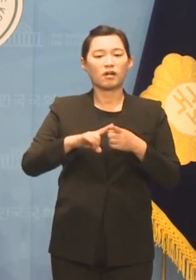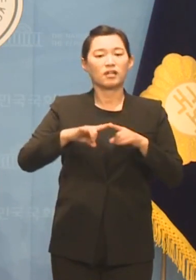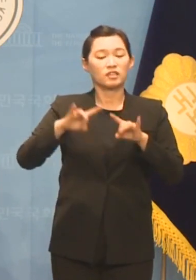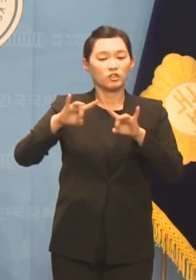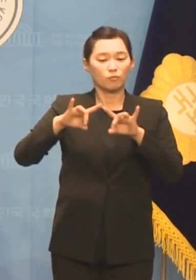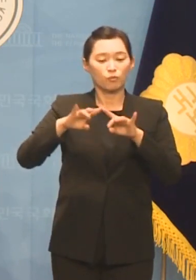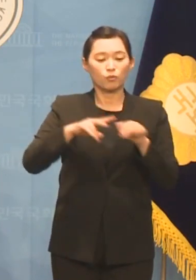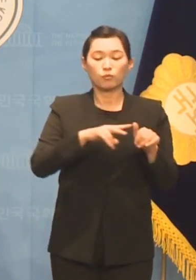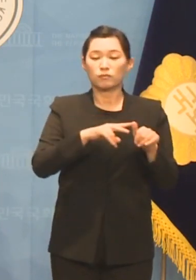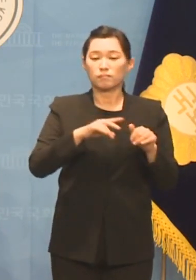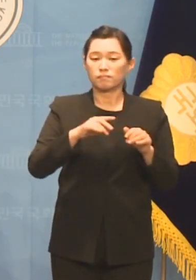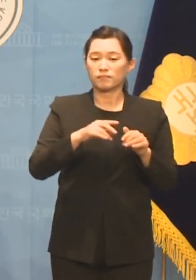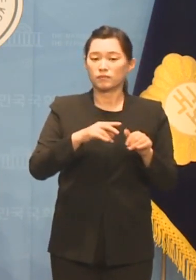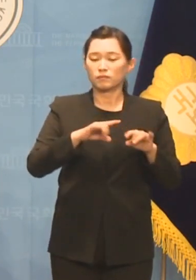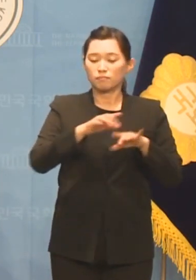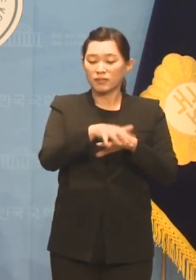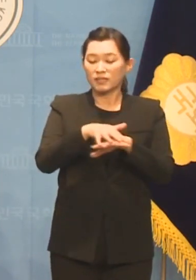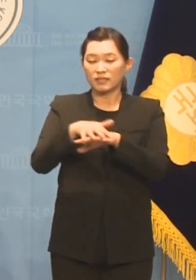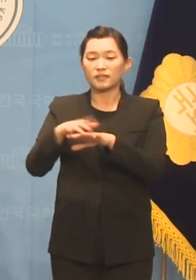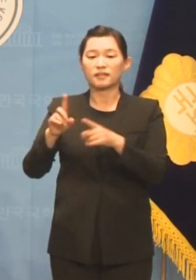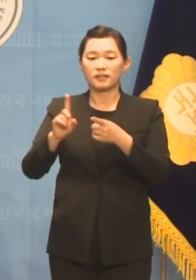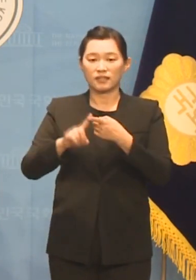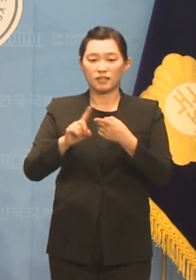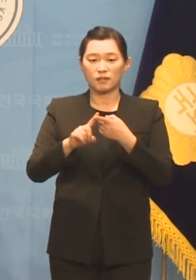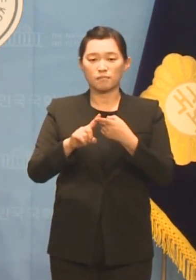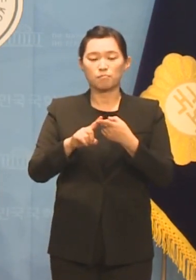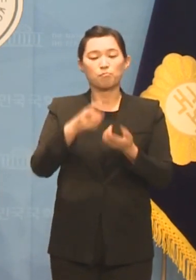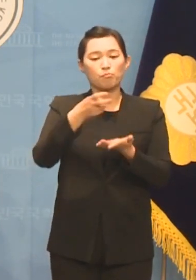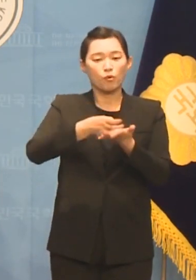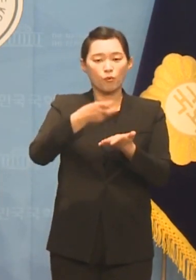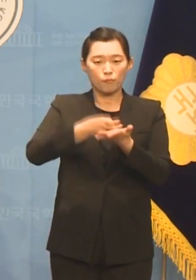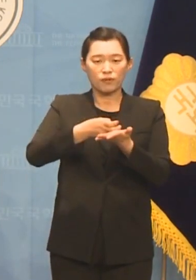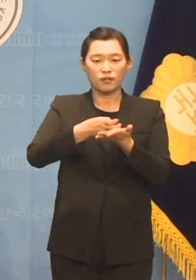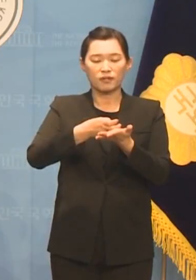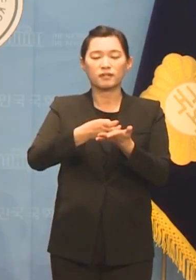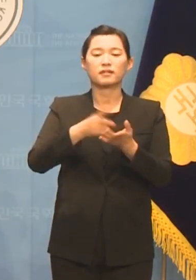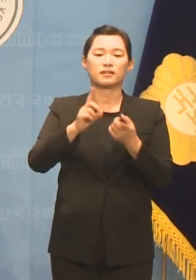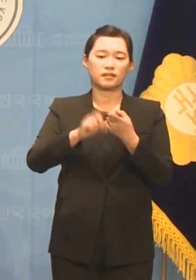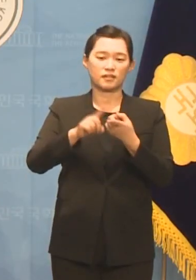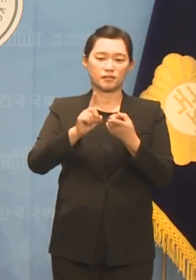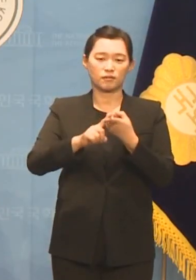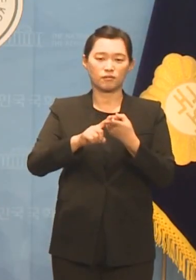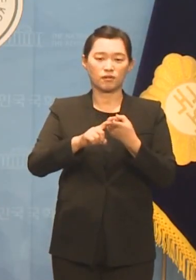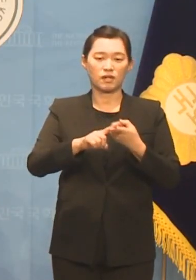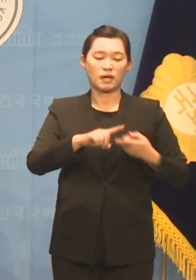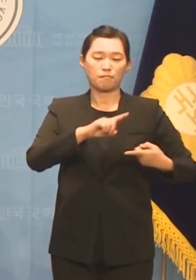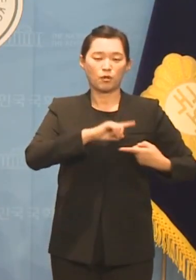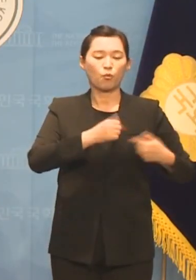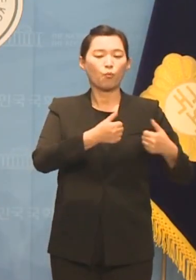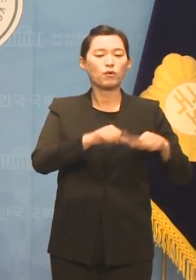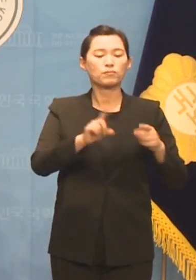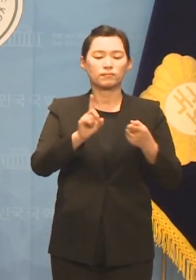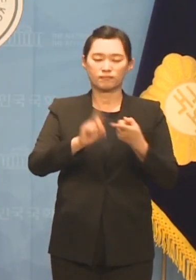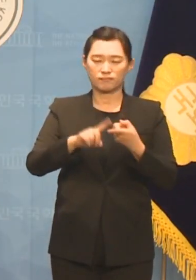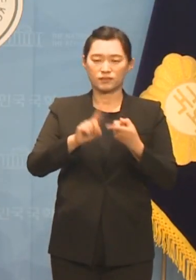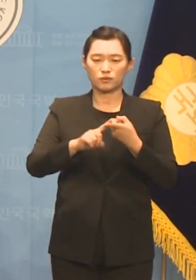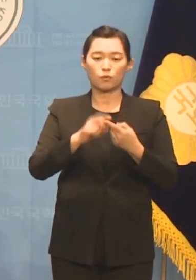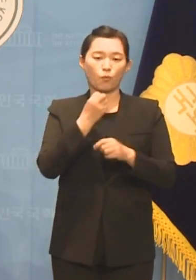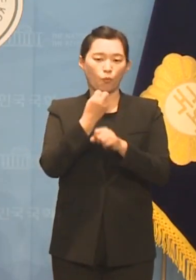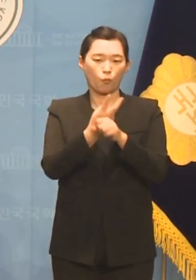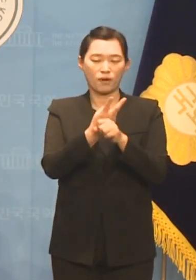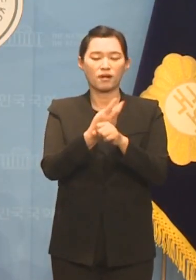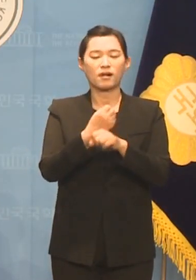촉진 및 정보보호 등에 관한 법률 제70조 제2항 명예훼손 혐의로 고발